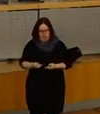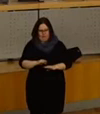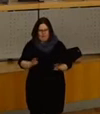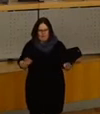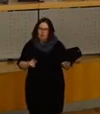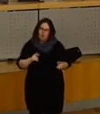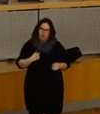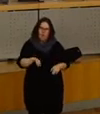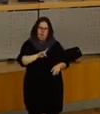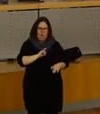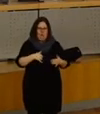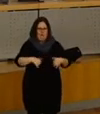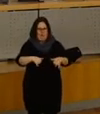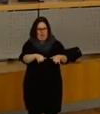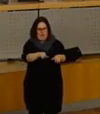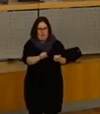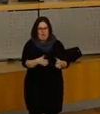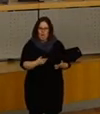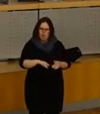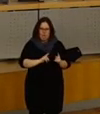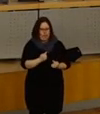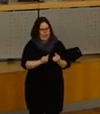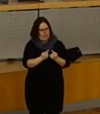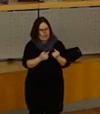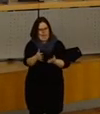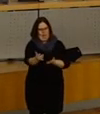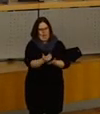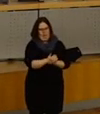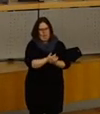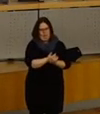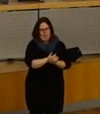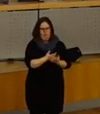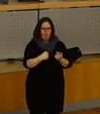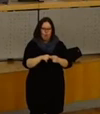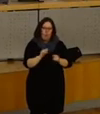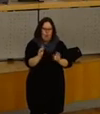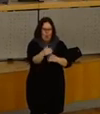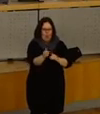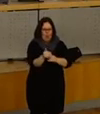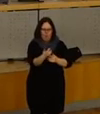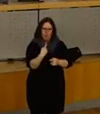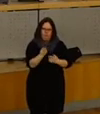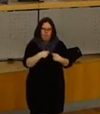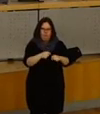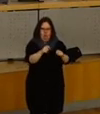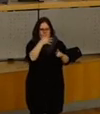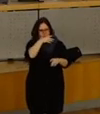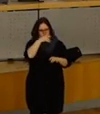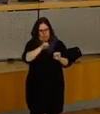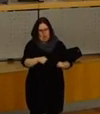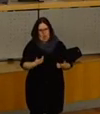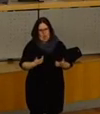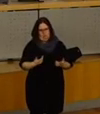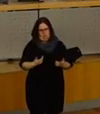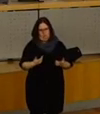lebensmittel eingeführt werden entgegentreten zu können also sie haben kleine flächen zur verfügung dort in denen sie gärtnern können aber so ein